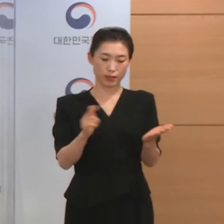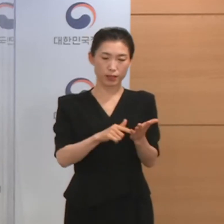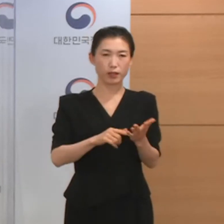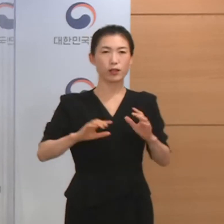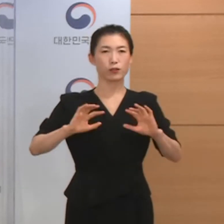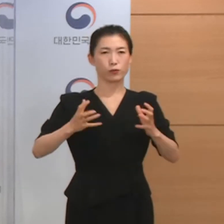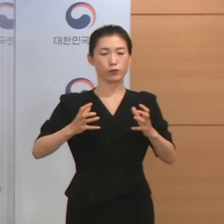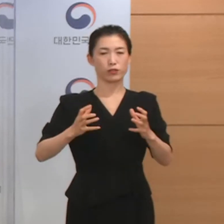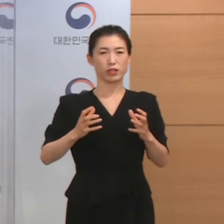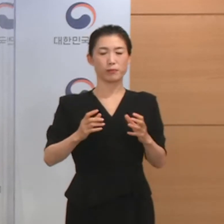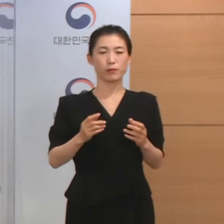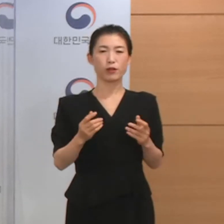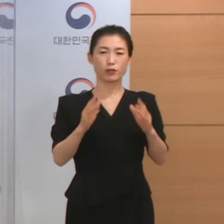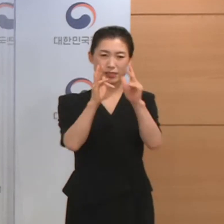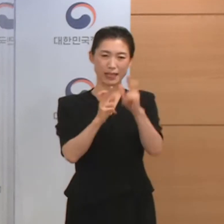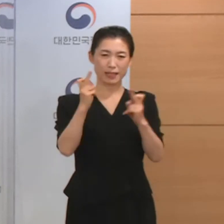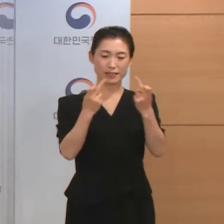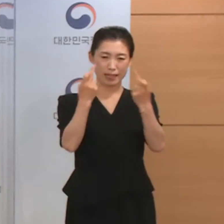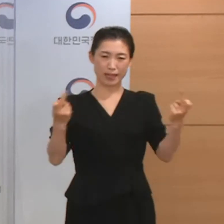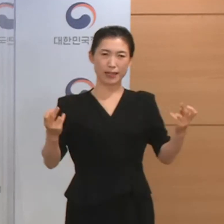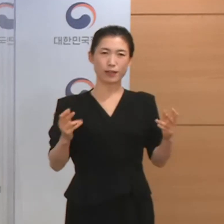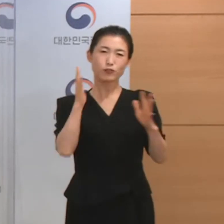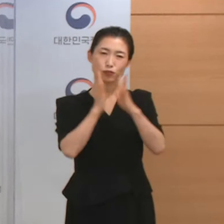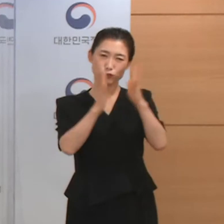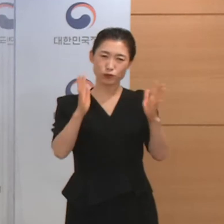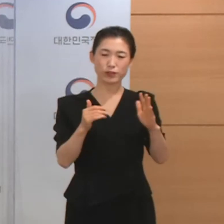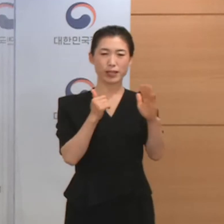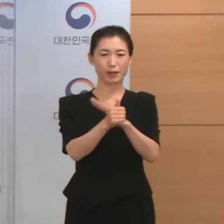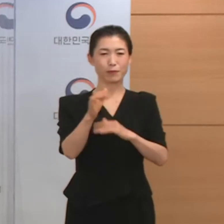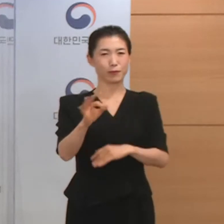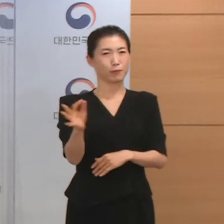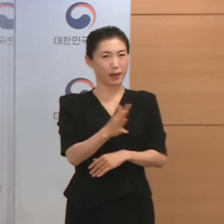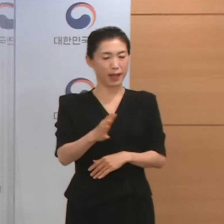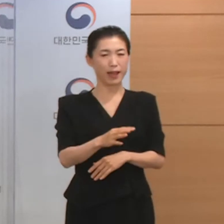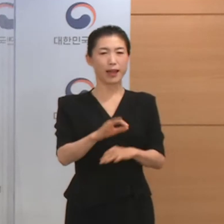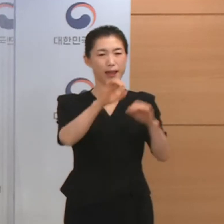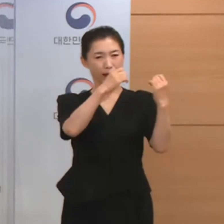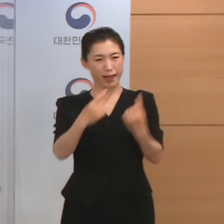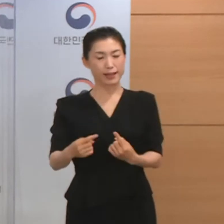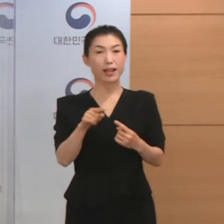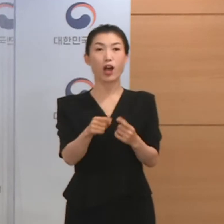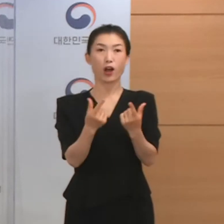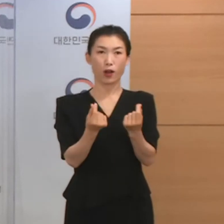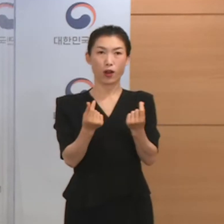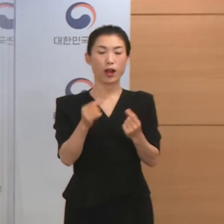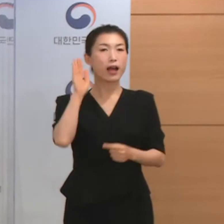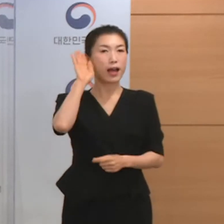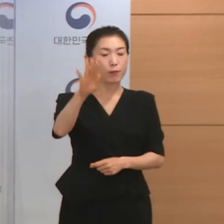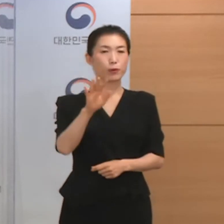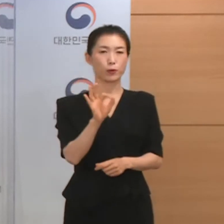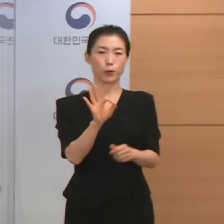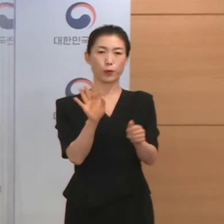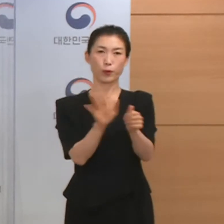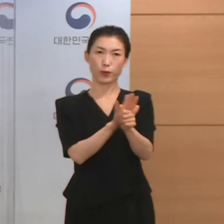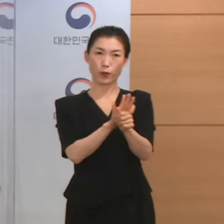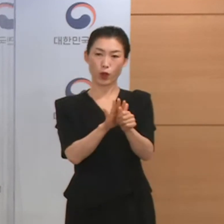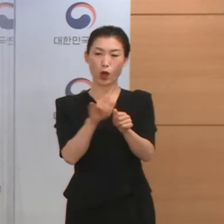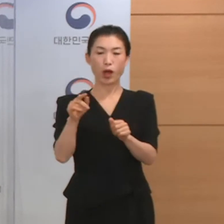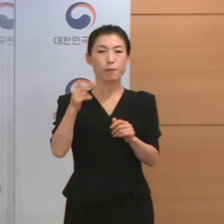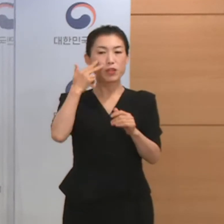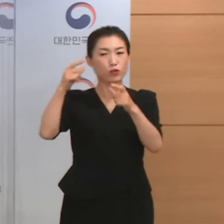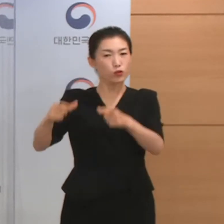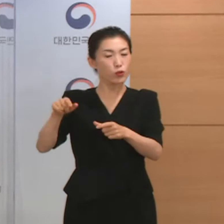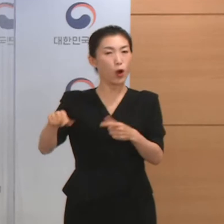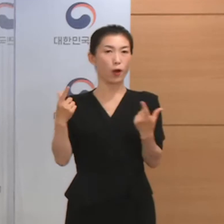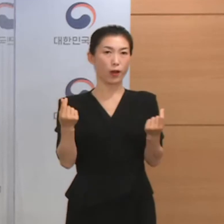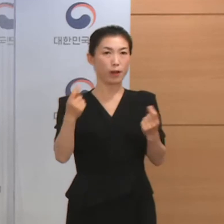국립공원 휴양림 공연동 입장료 및 이용료 할인 면제 조치를 금전적 인센티브의 일환으로 봐도 될지